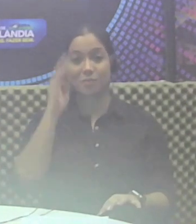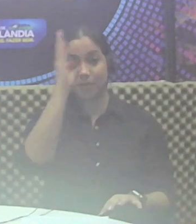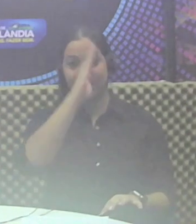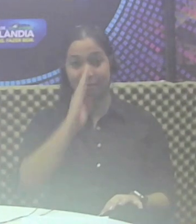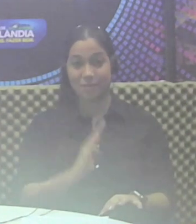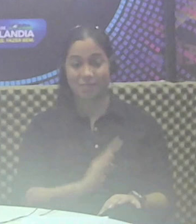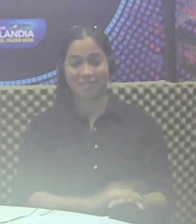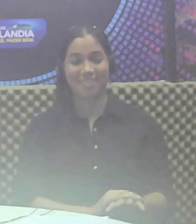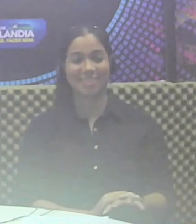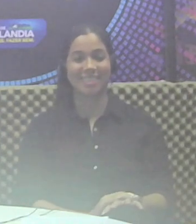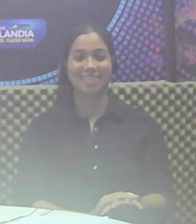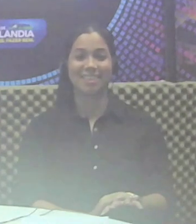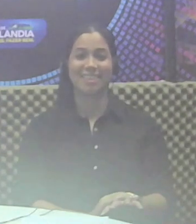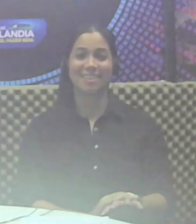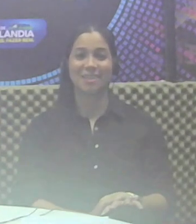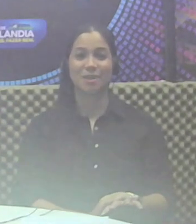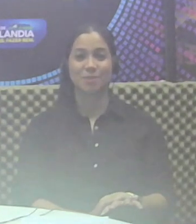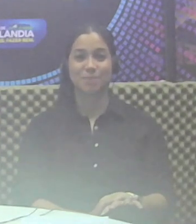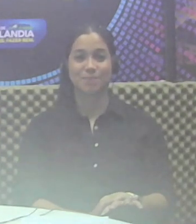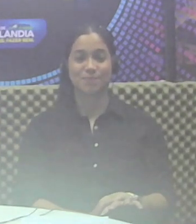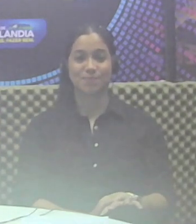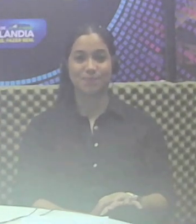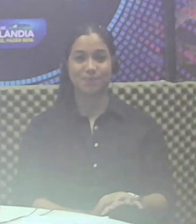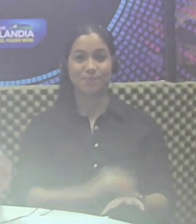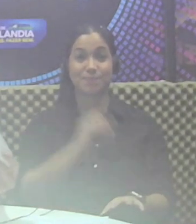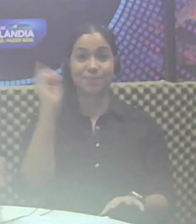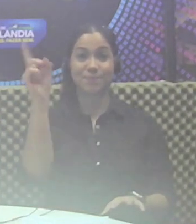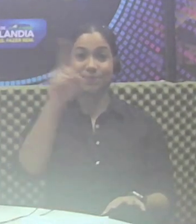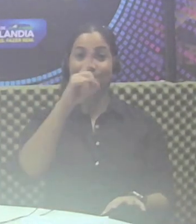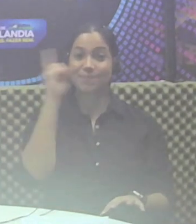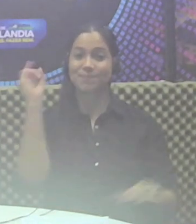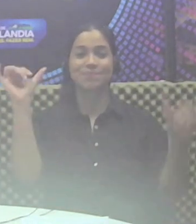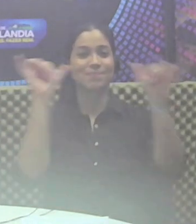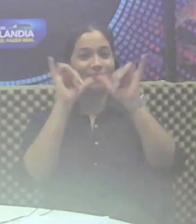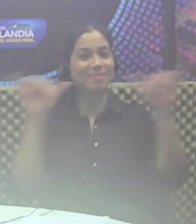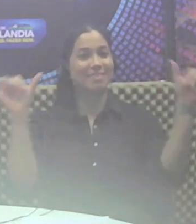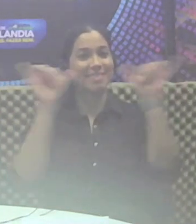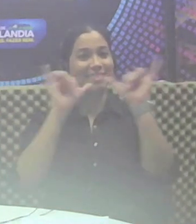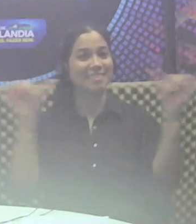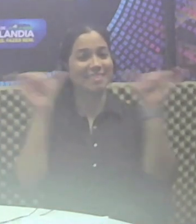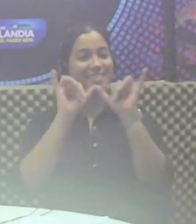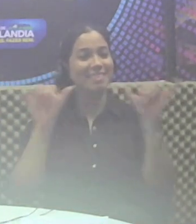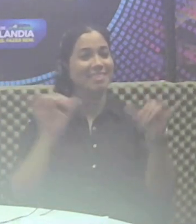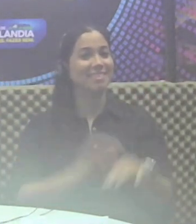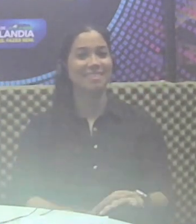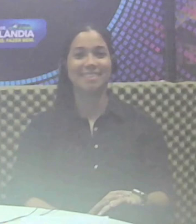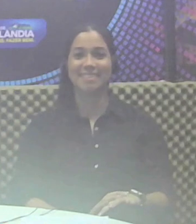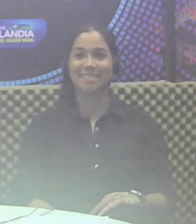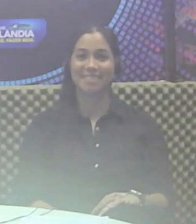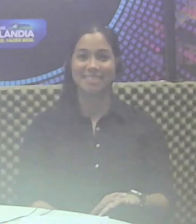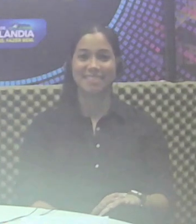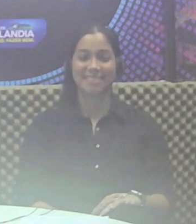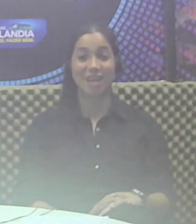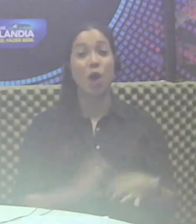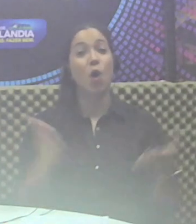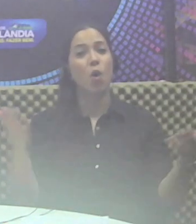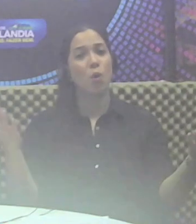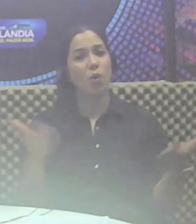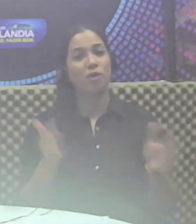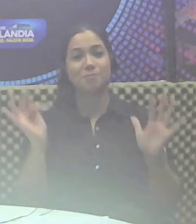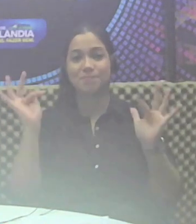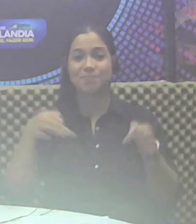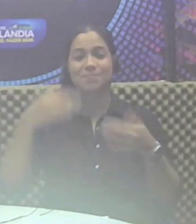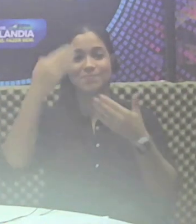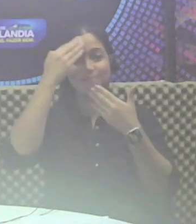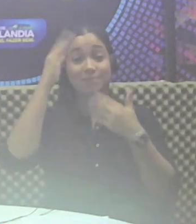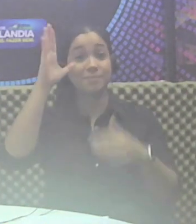uberlândia.mg.gov.br. Giro de notícias. A edição de hoje fica por